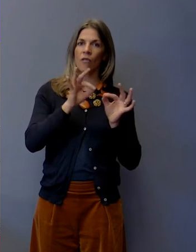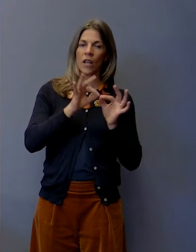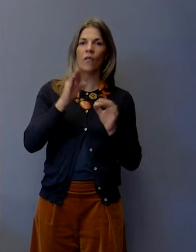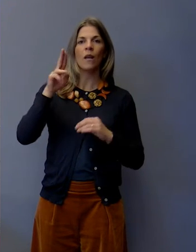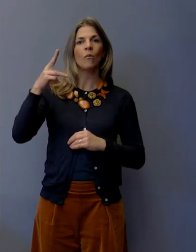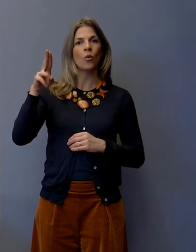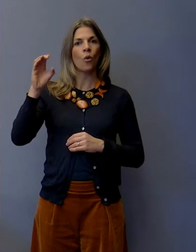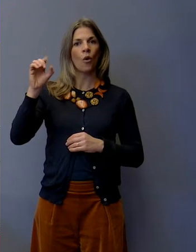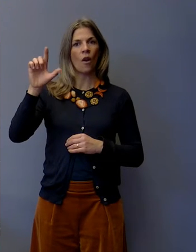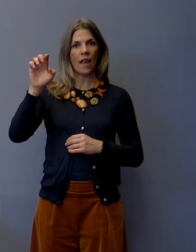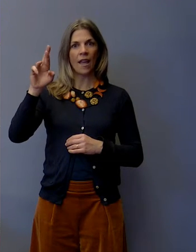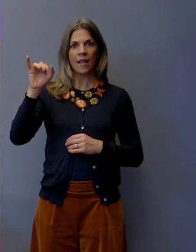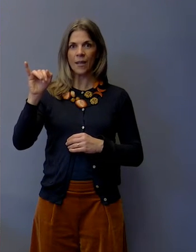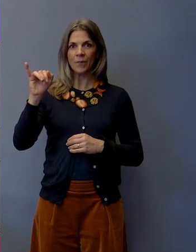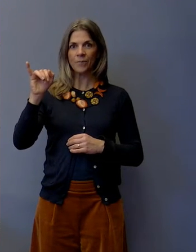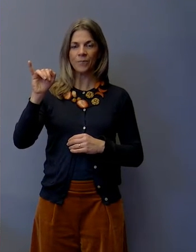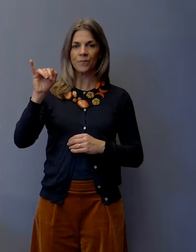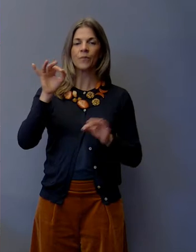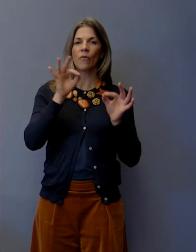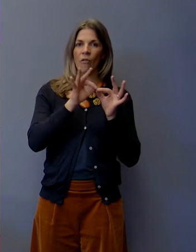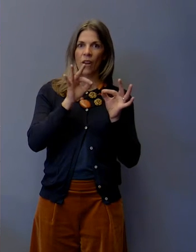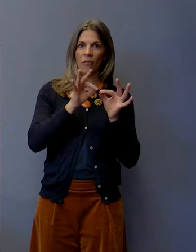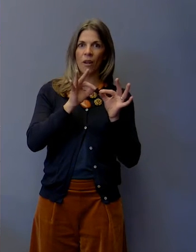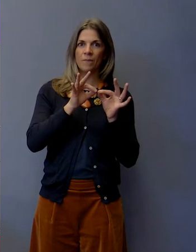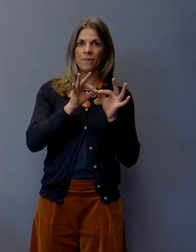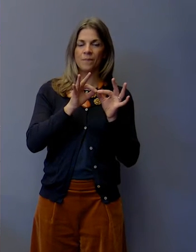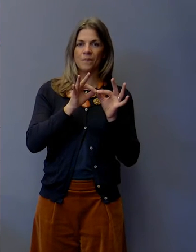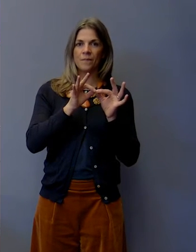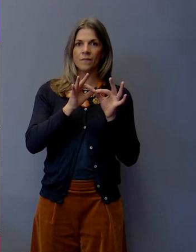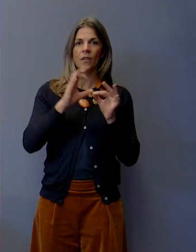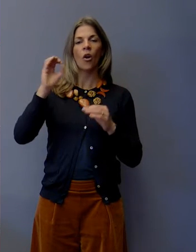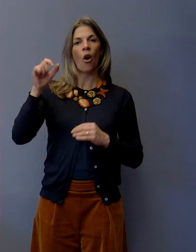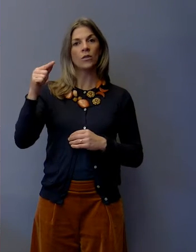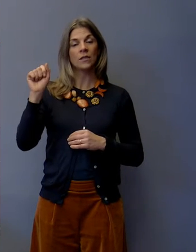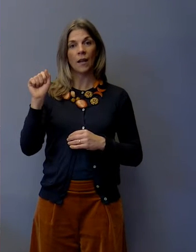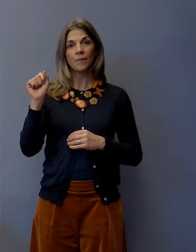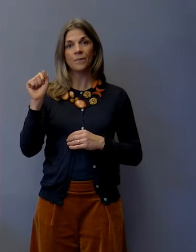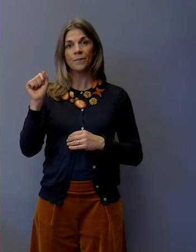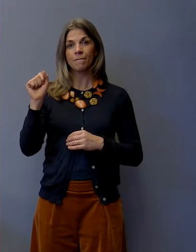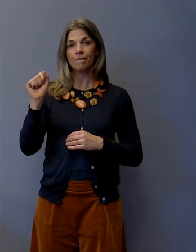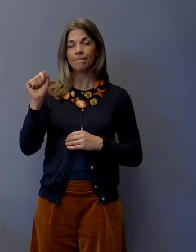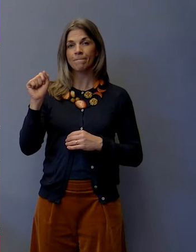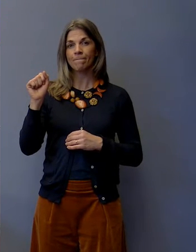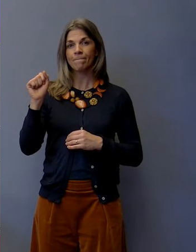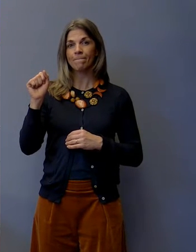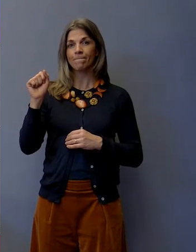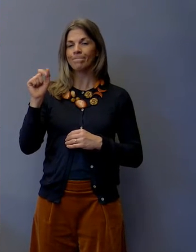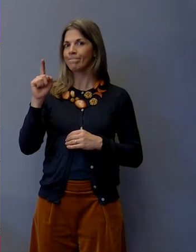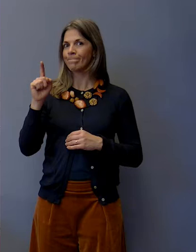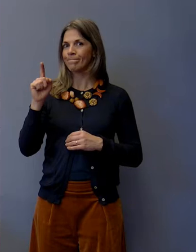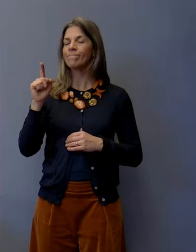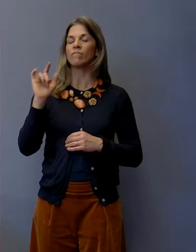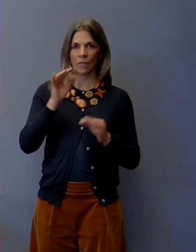bruccoleri autorevole consigliere costa consigliere